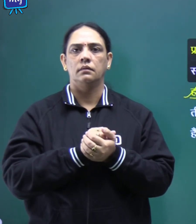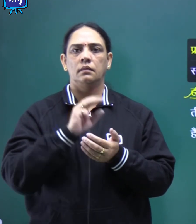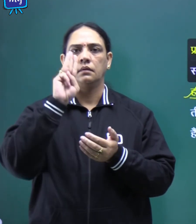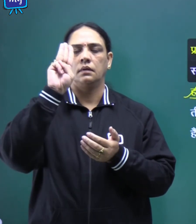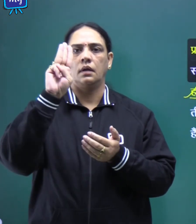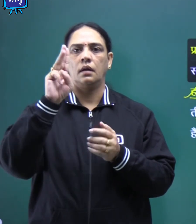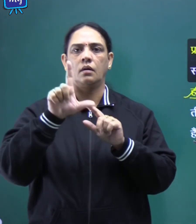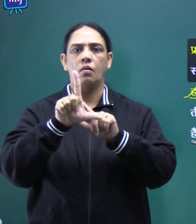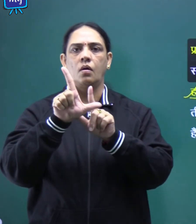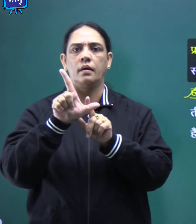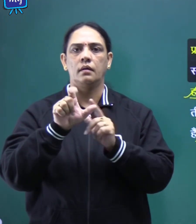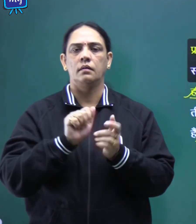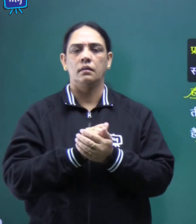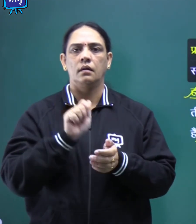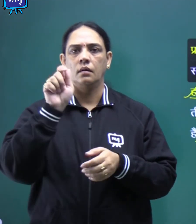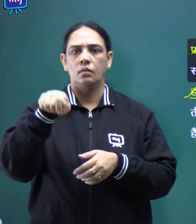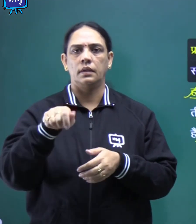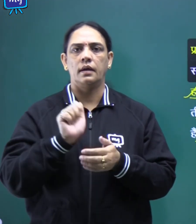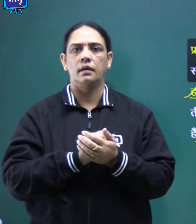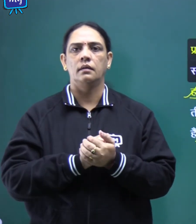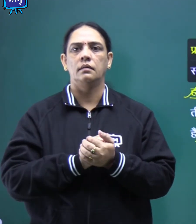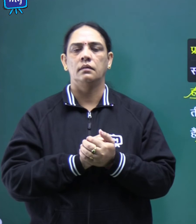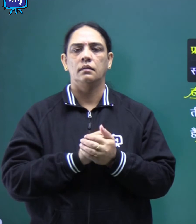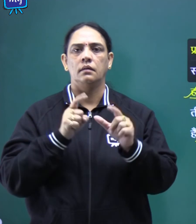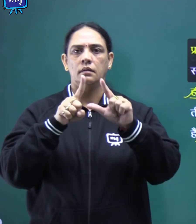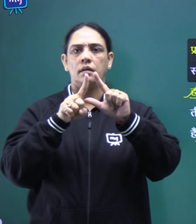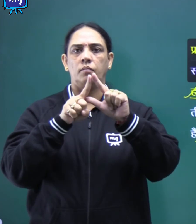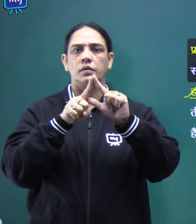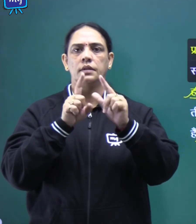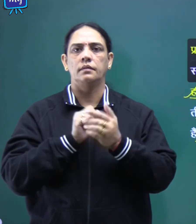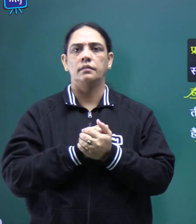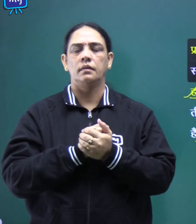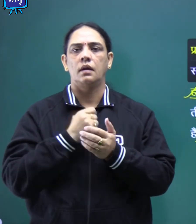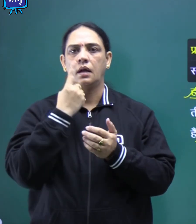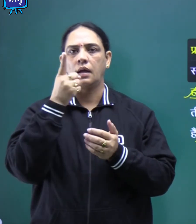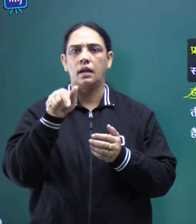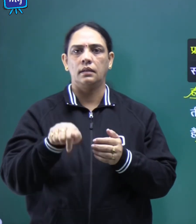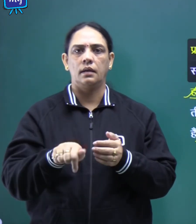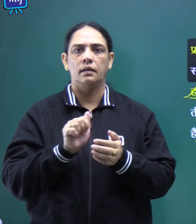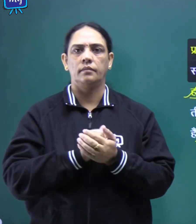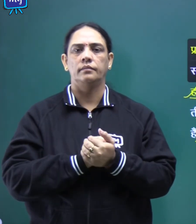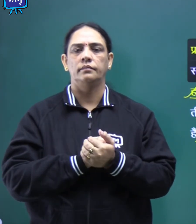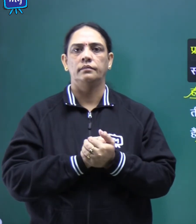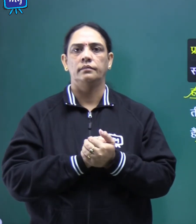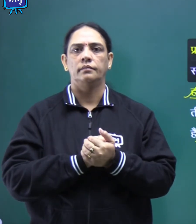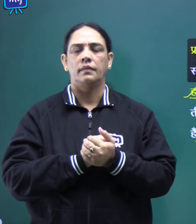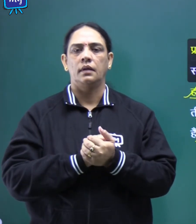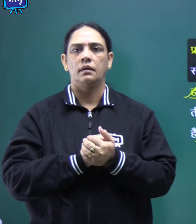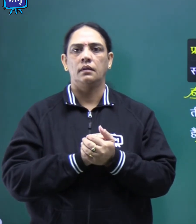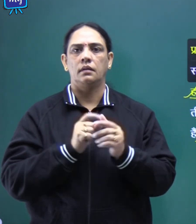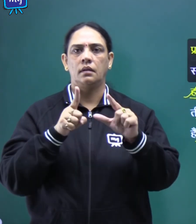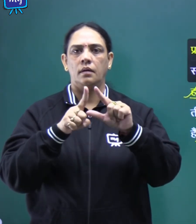3 कोण होते हैं, त्रिभुज कहलाती है। त्रिभुज ABC